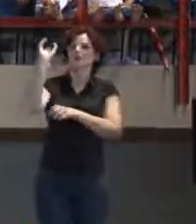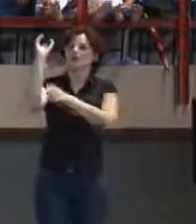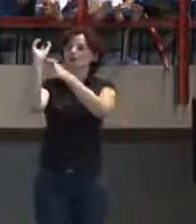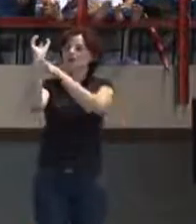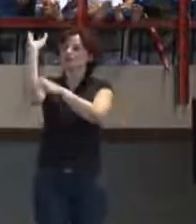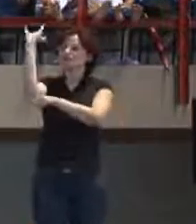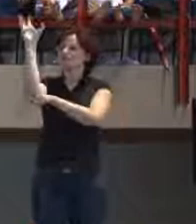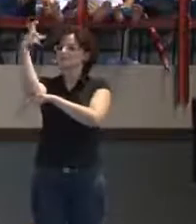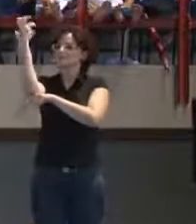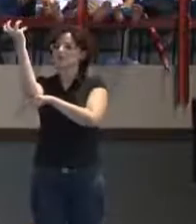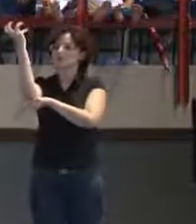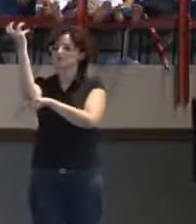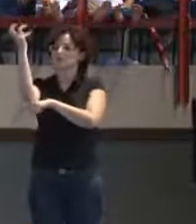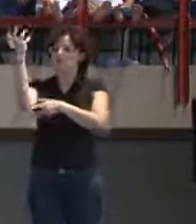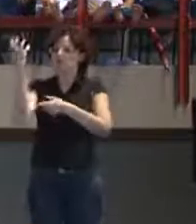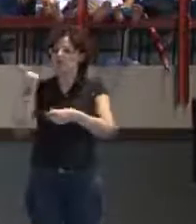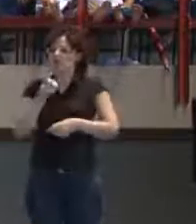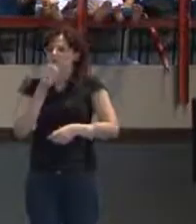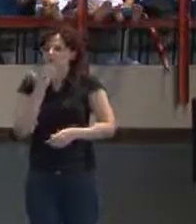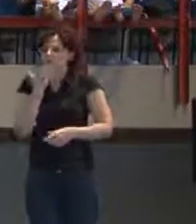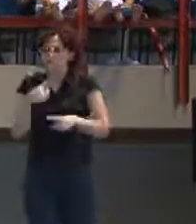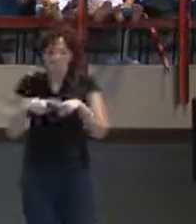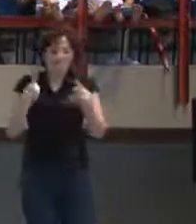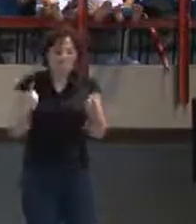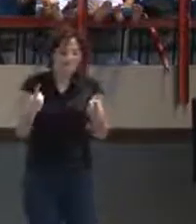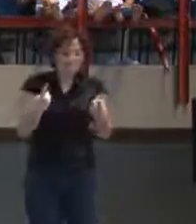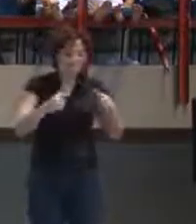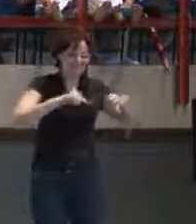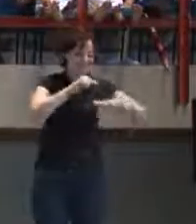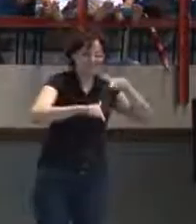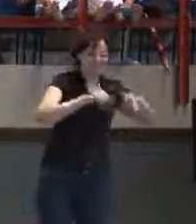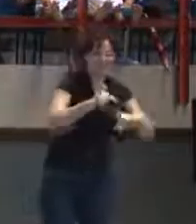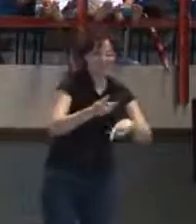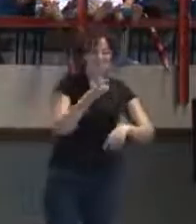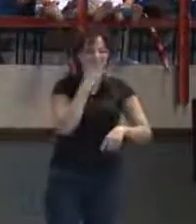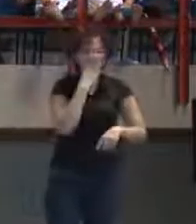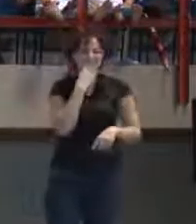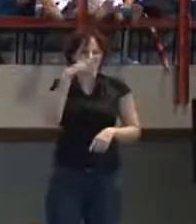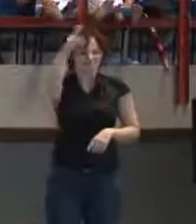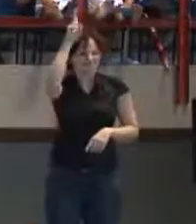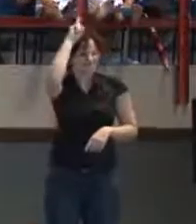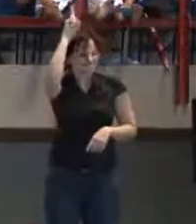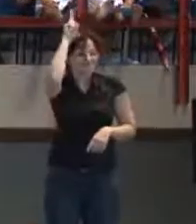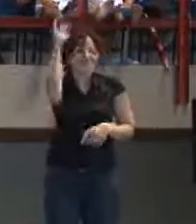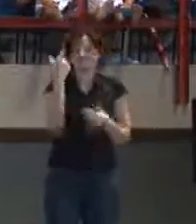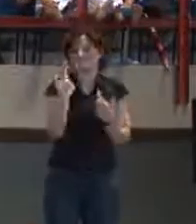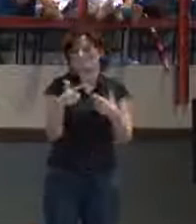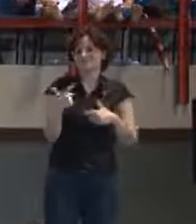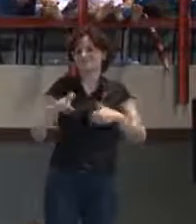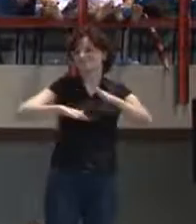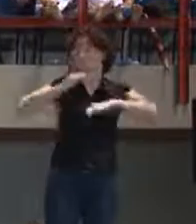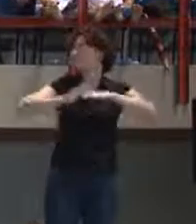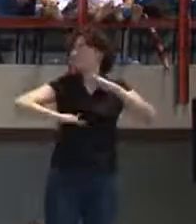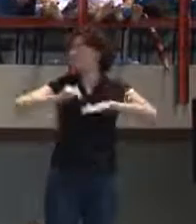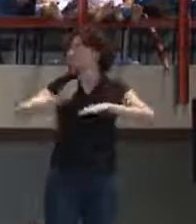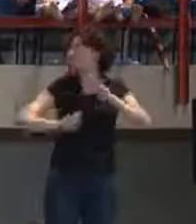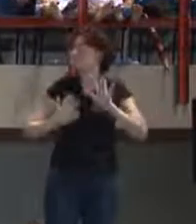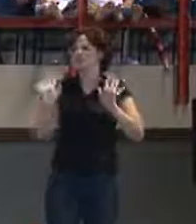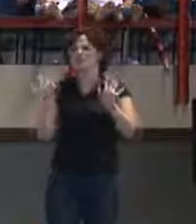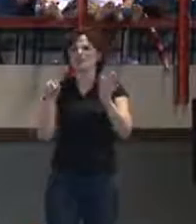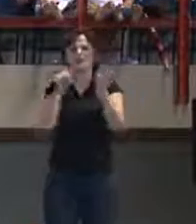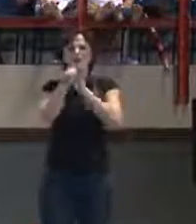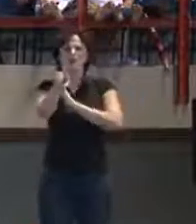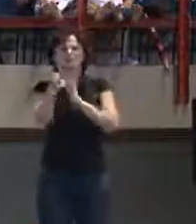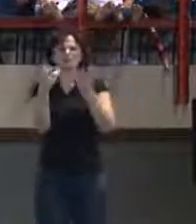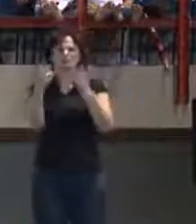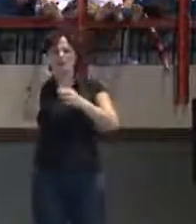não é qualificada, tá? E ela é profundamente primitiva. Não tenho medo de responder, gente. Não tenho medo. Medo é uma